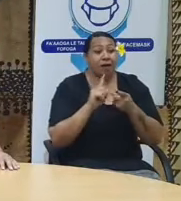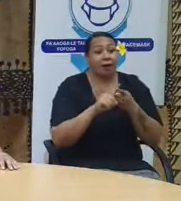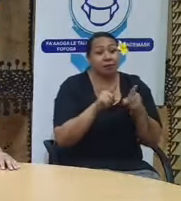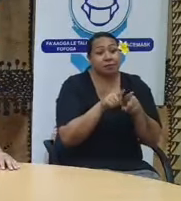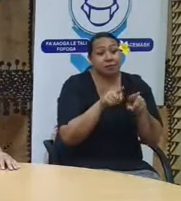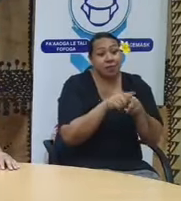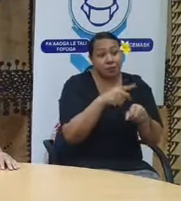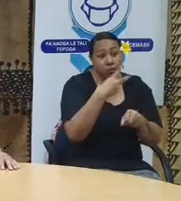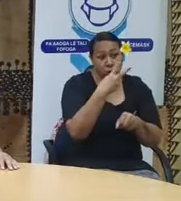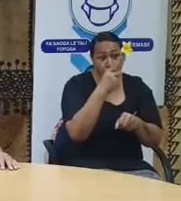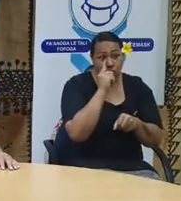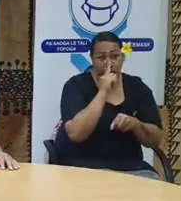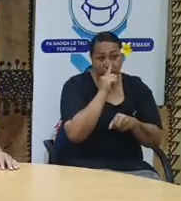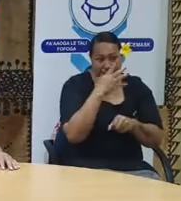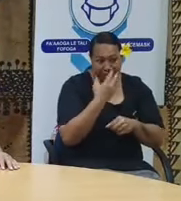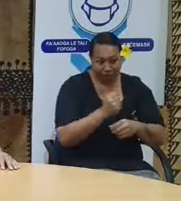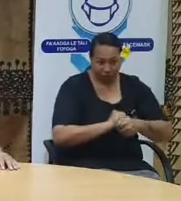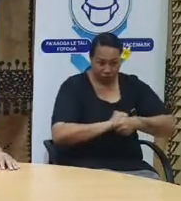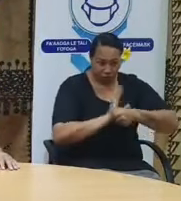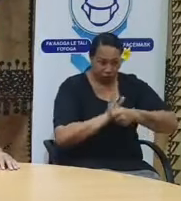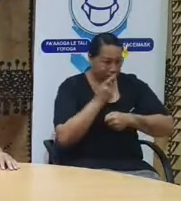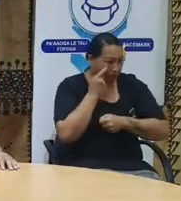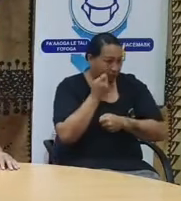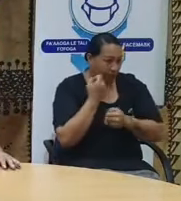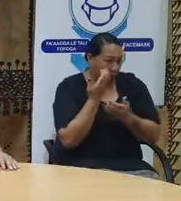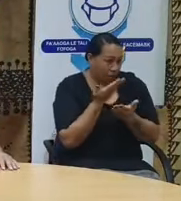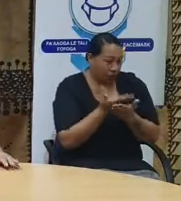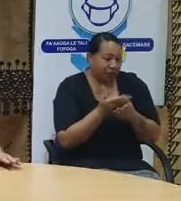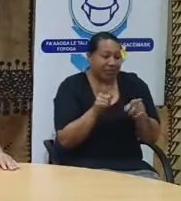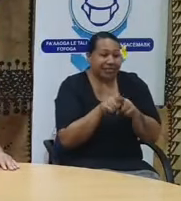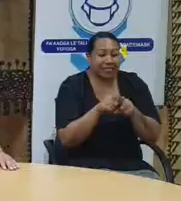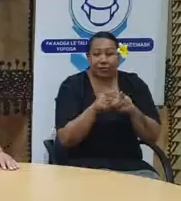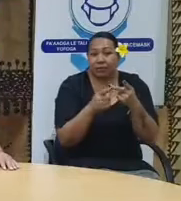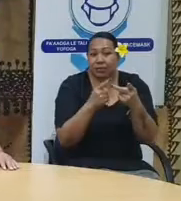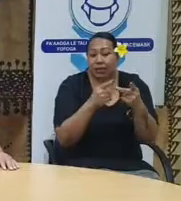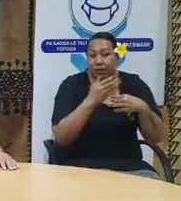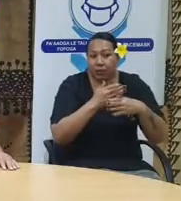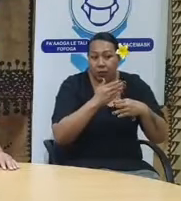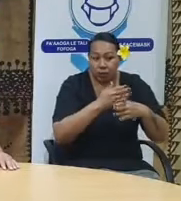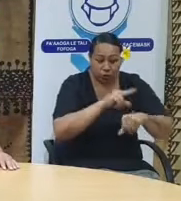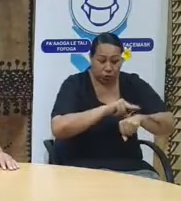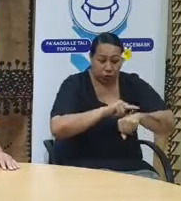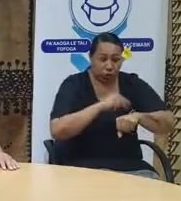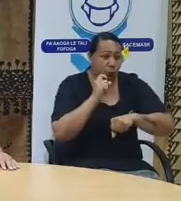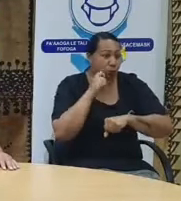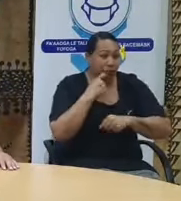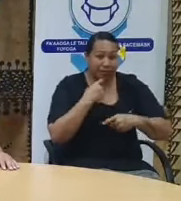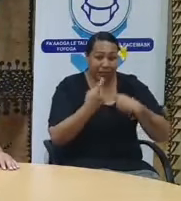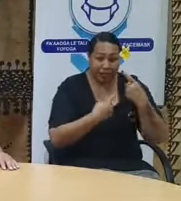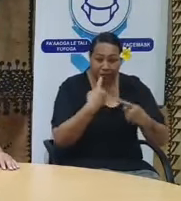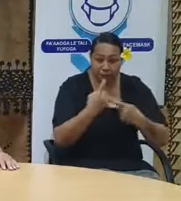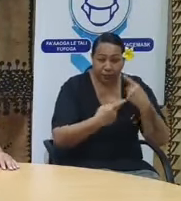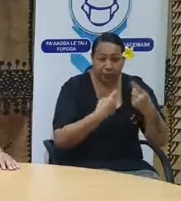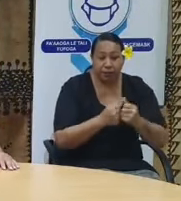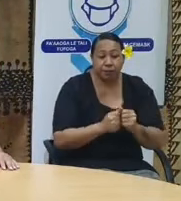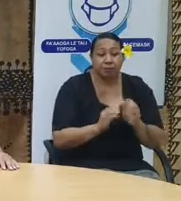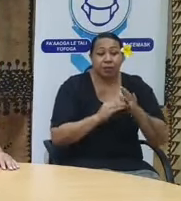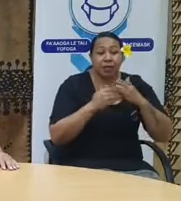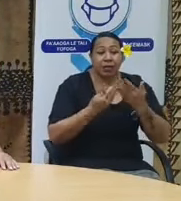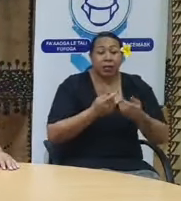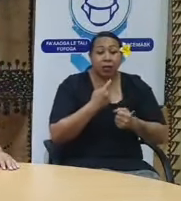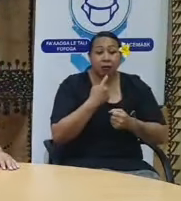Se taimi sauna i le whēonga i rifoma i ia ma tele o ngā ruenga o lo whengai. Ai whaero atu o lea o le maiasore